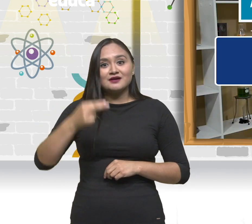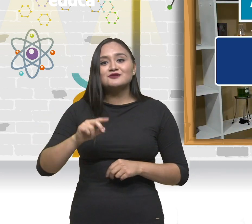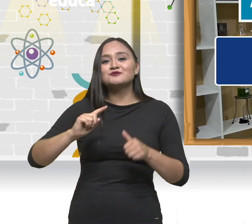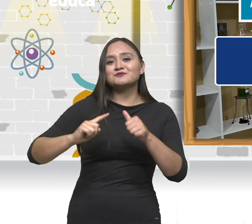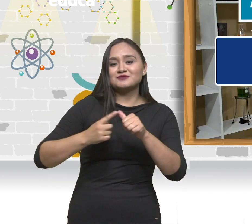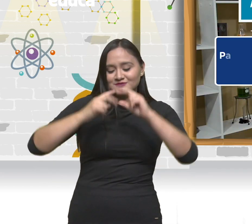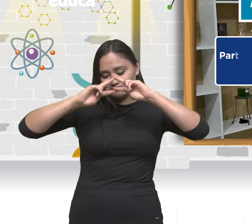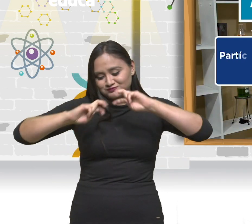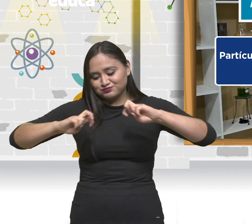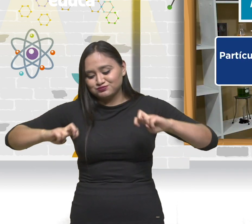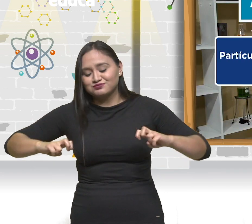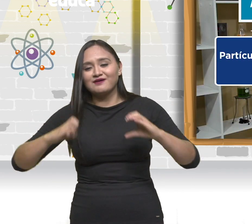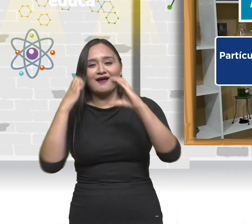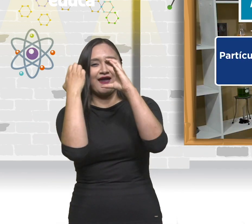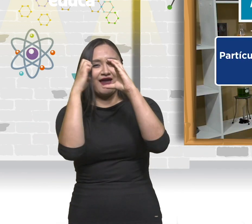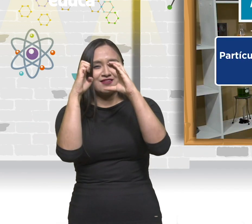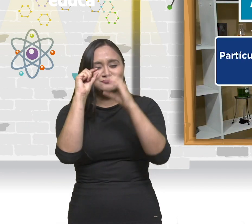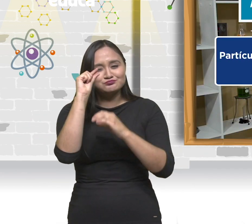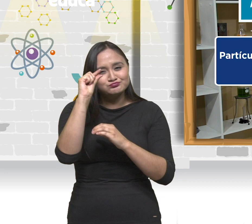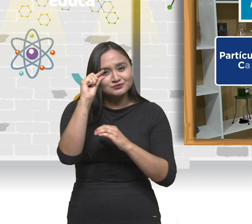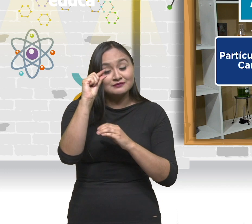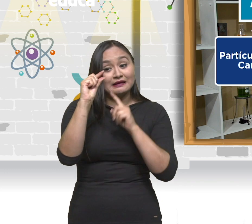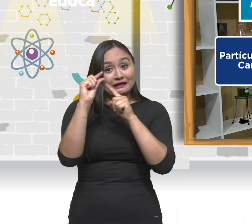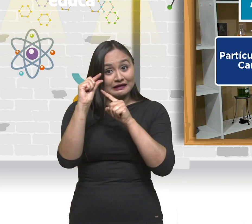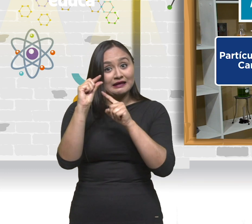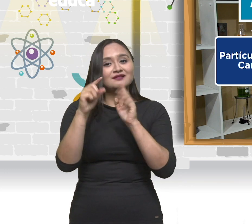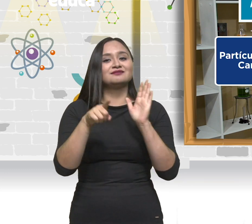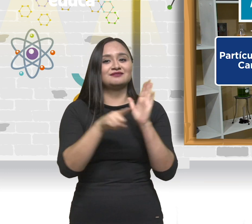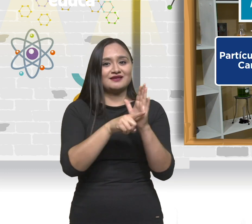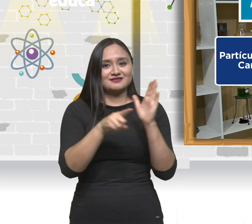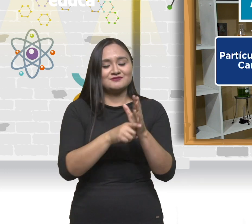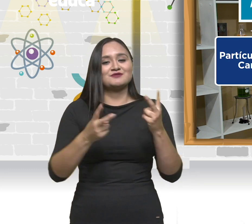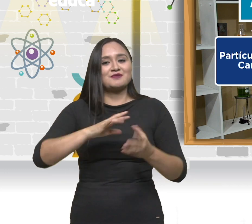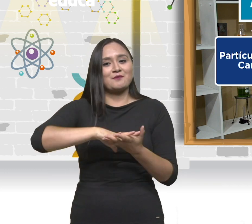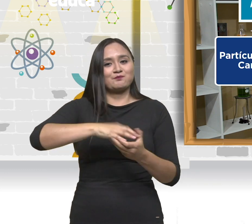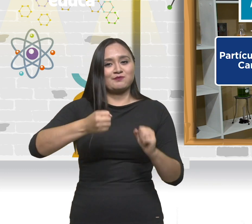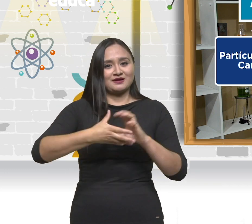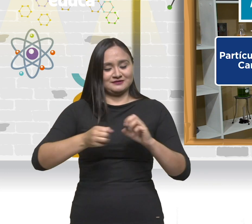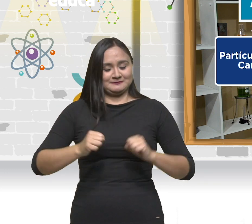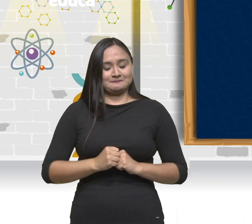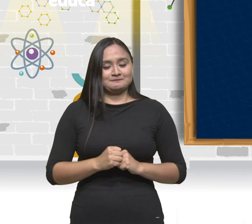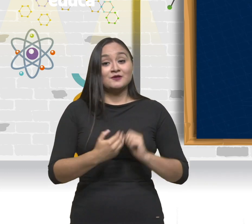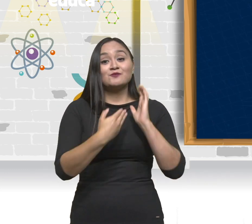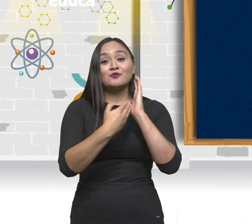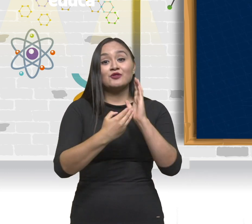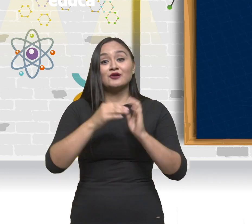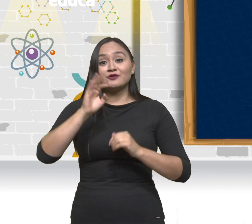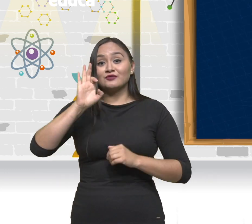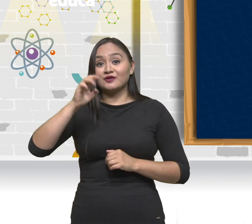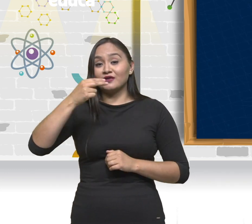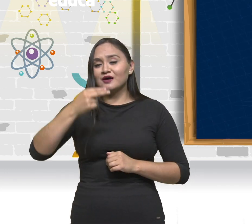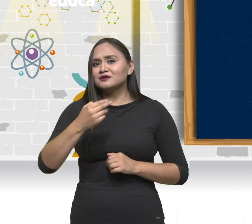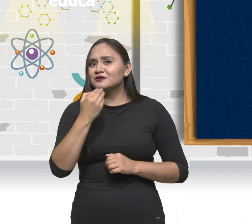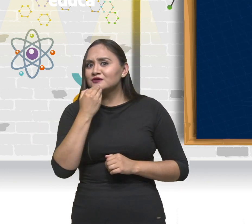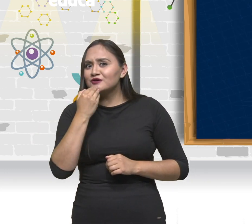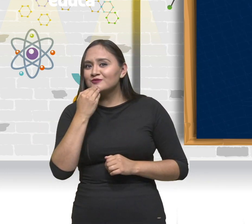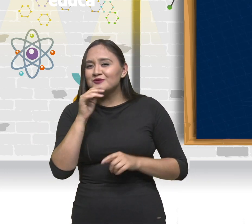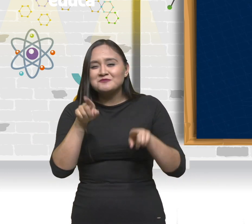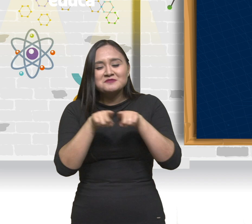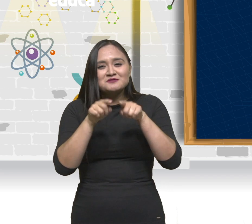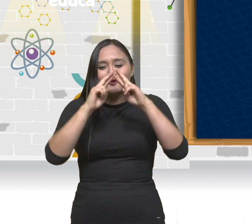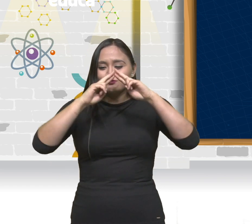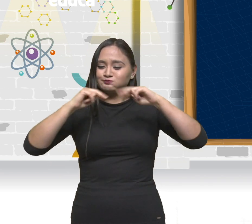la primera partícula subatómica, el electrón, que tiene carga negativa y masa. que el modelo atómico de